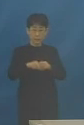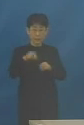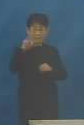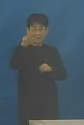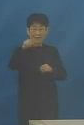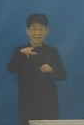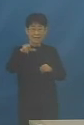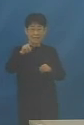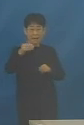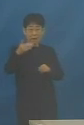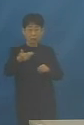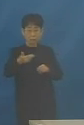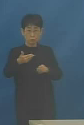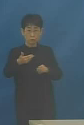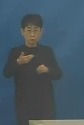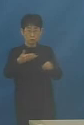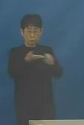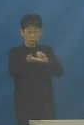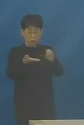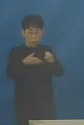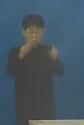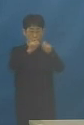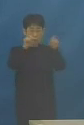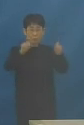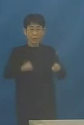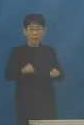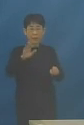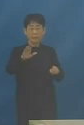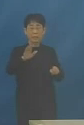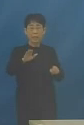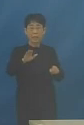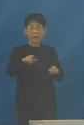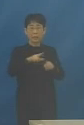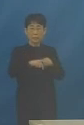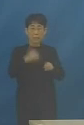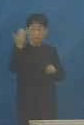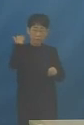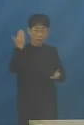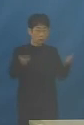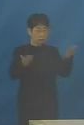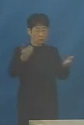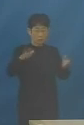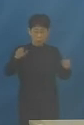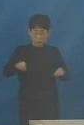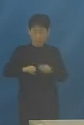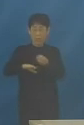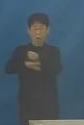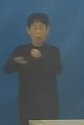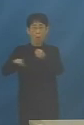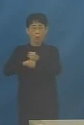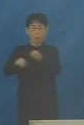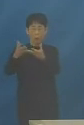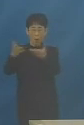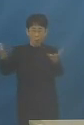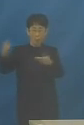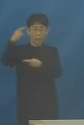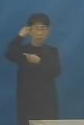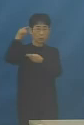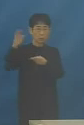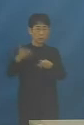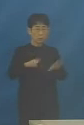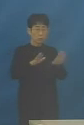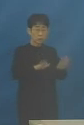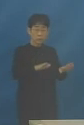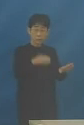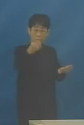てえ実は今以上に報道も多かったかもしれません今また別の意味でのあのことをおっしゃってるの